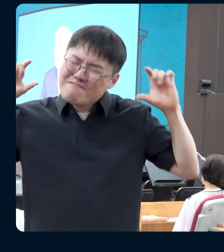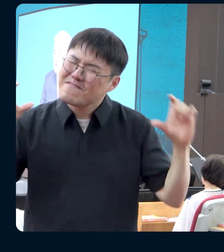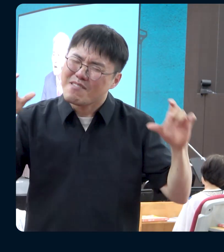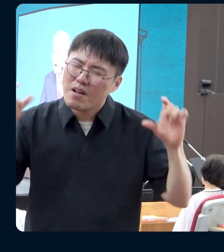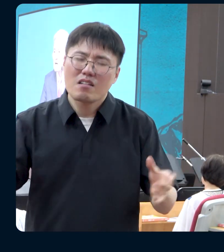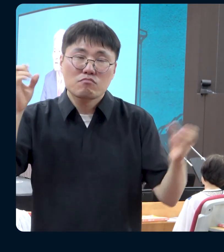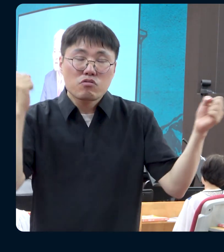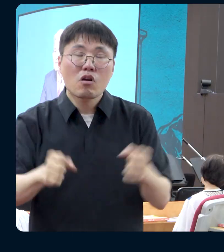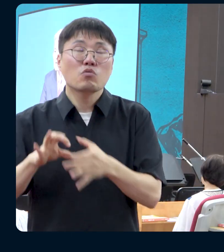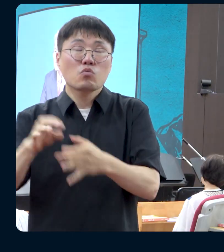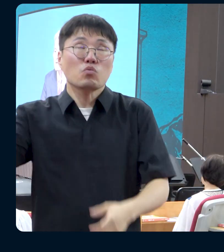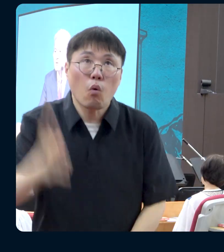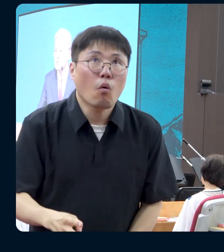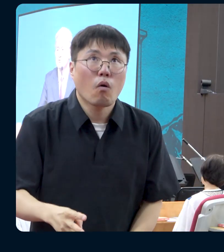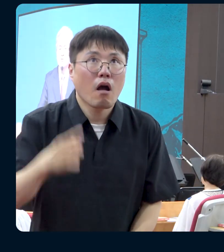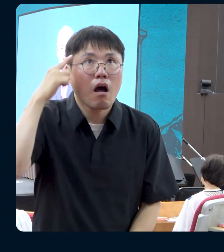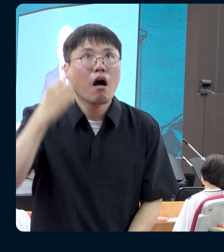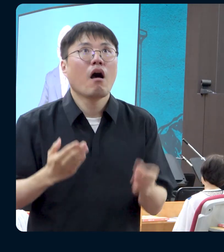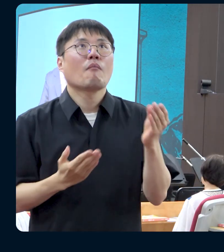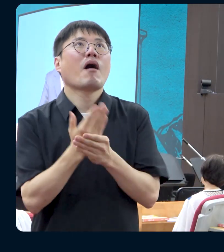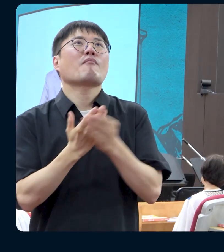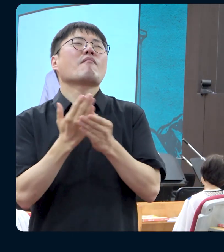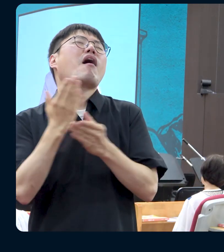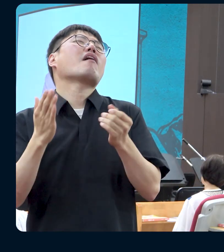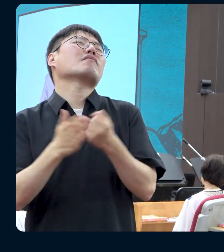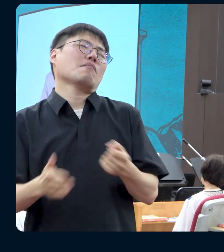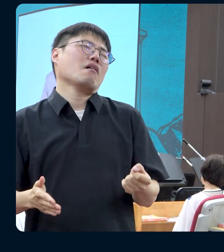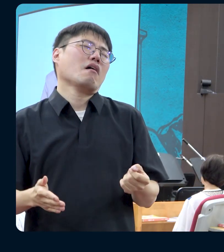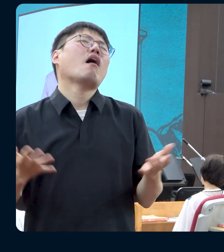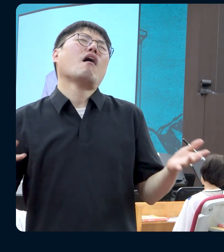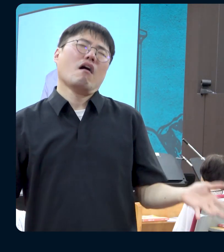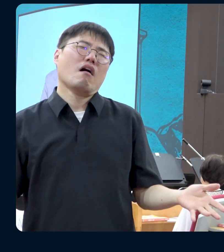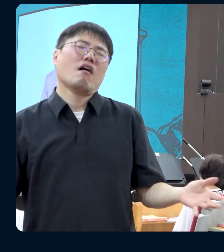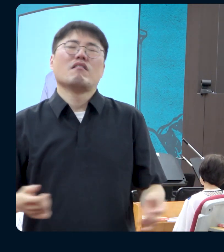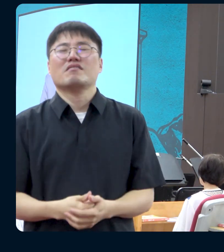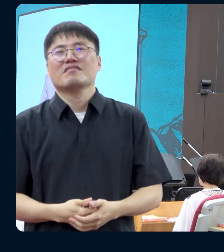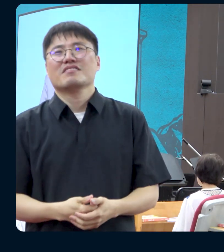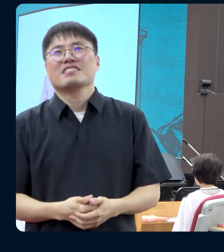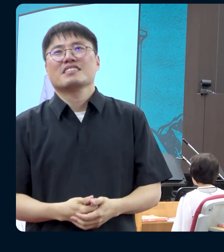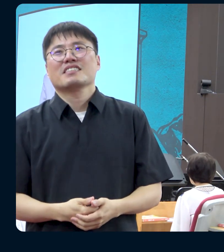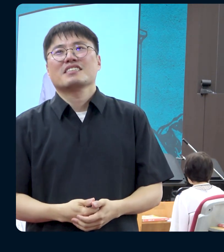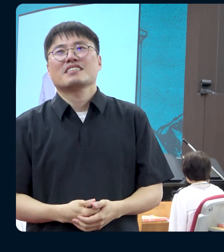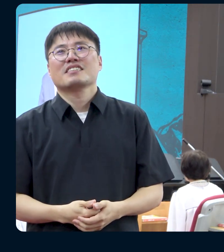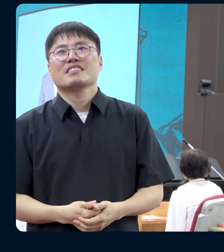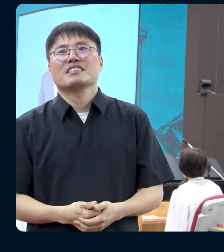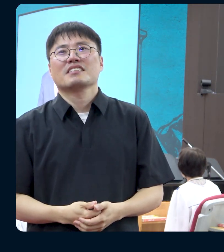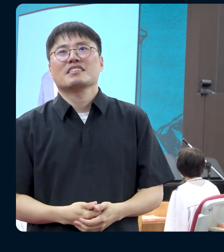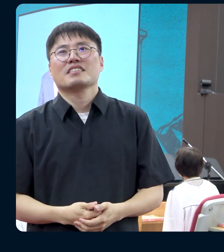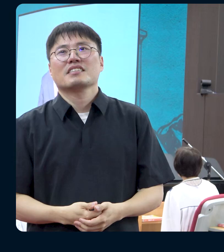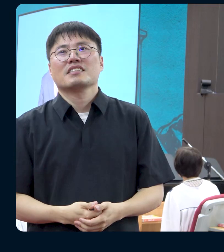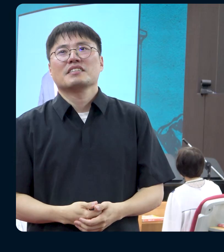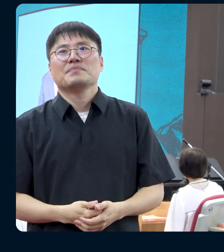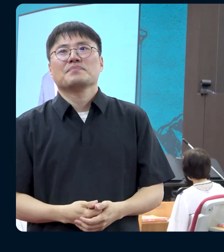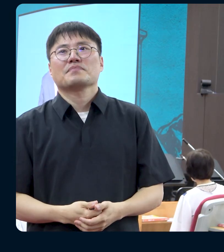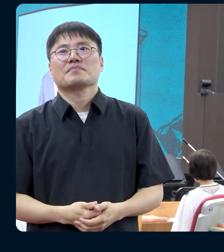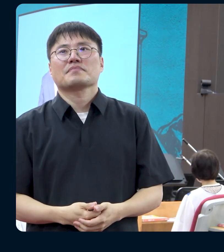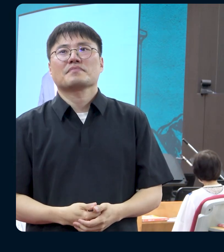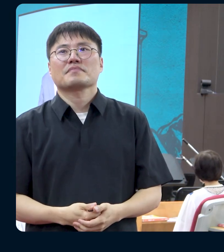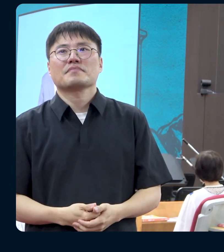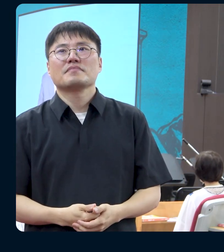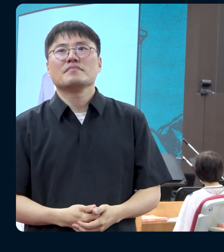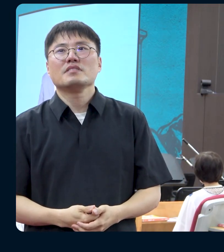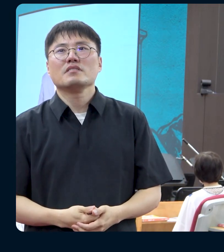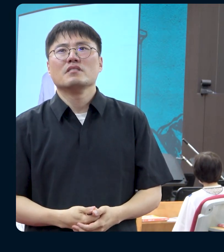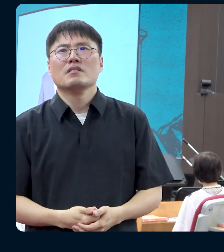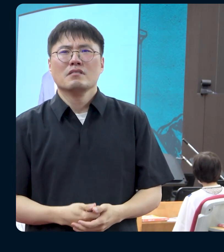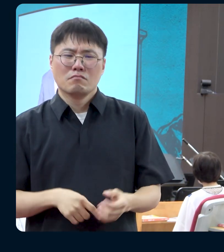처리해도 또 그게 올라오니까 어느 순간 이거 무의미하다, 이거 정말 의미 없는 거